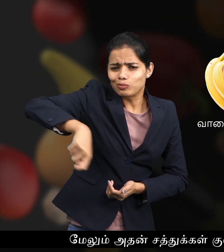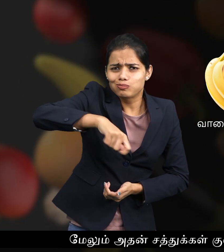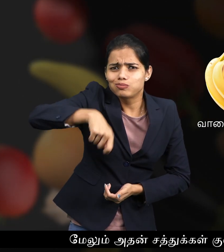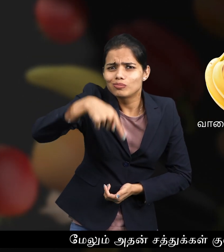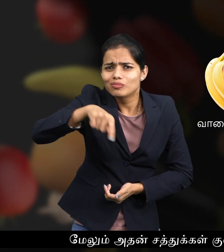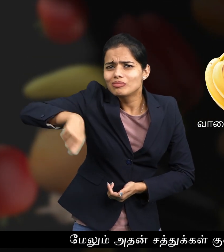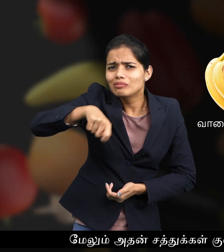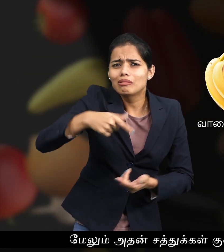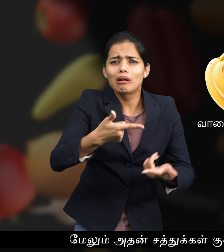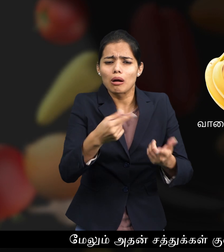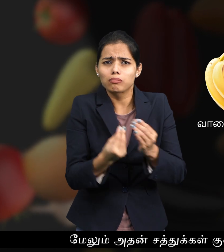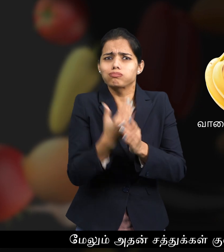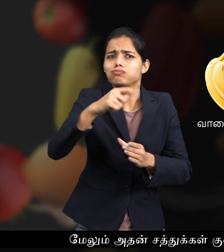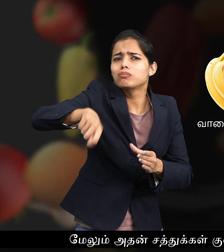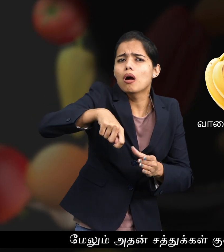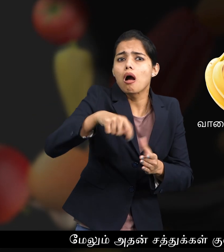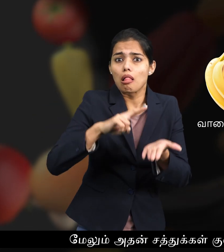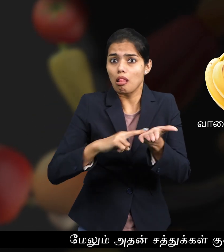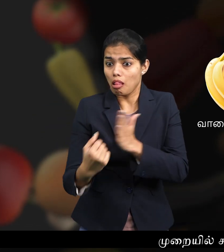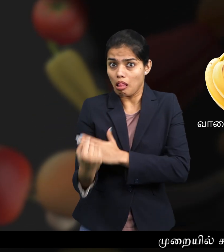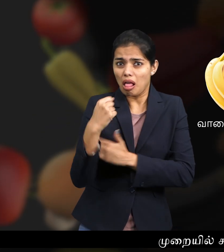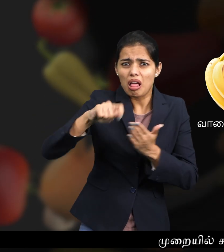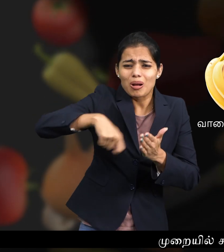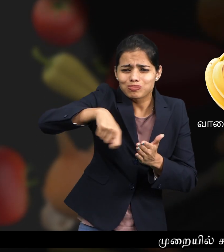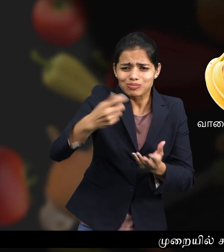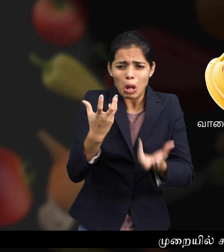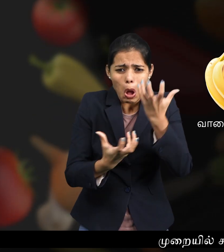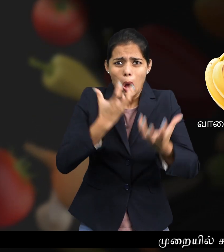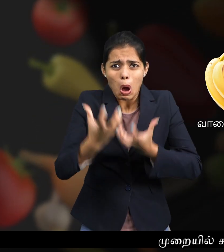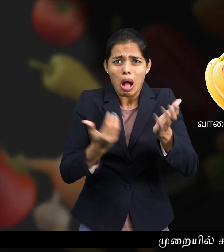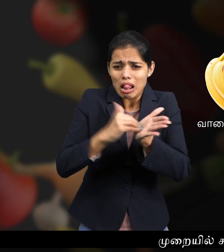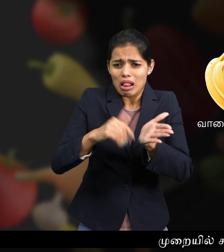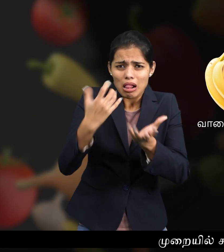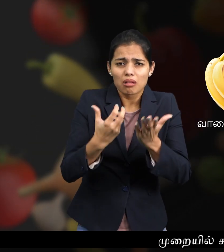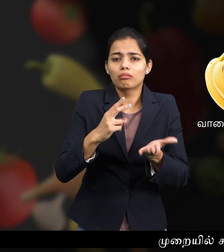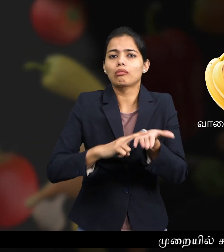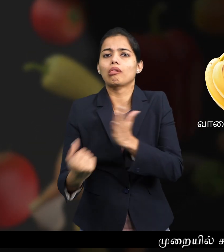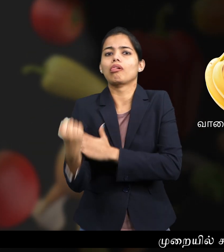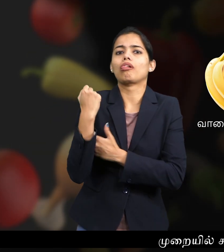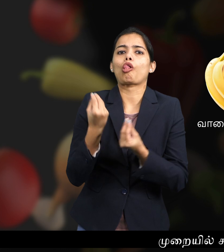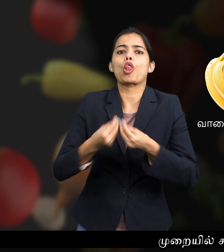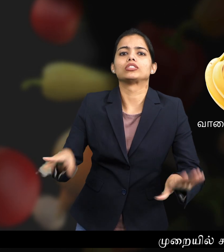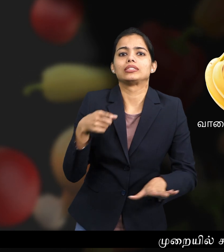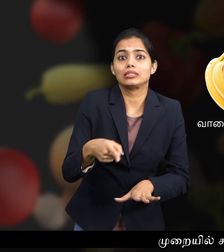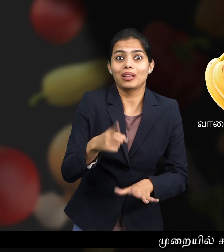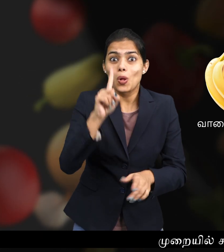மேலும் அதன் சத்துக்கள் குறையாமல் இருக்க அதை சரியான முறையில் சமைக்க வேண்டும்.